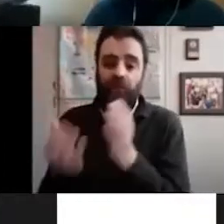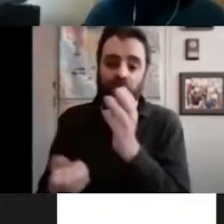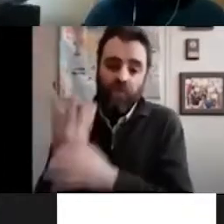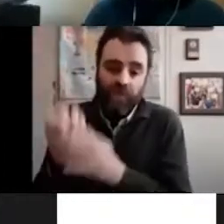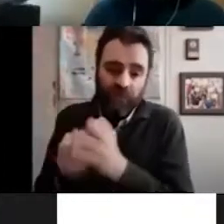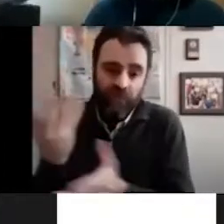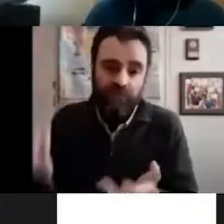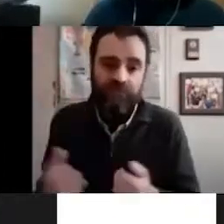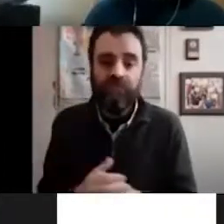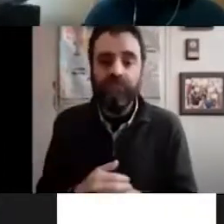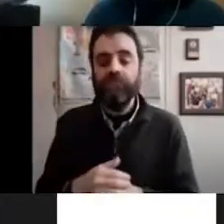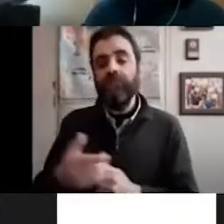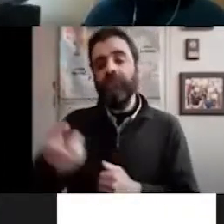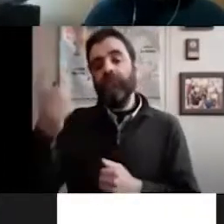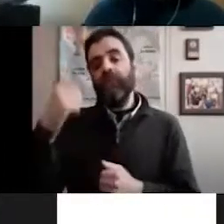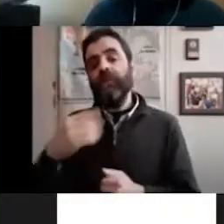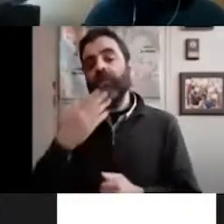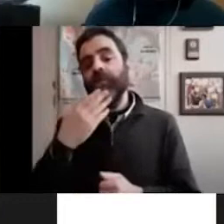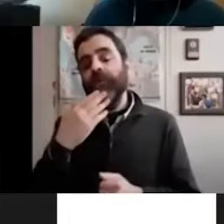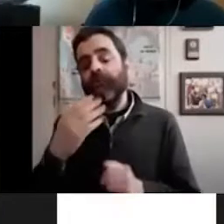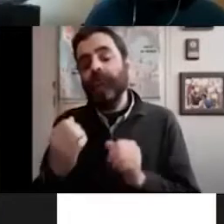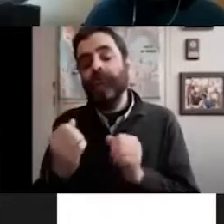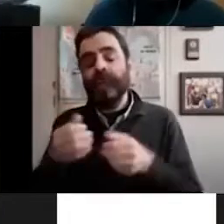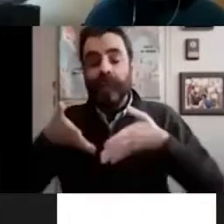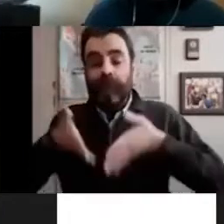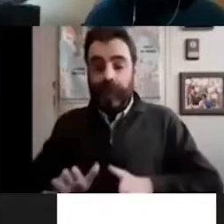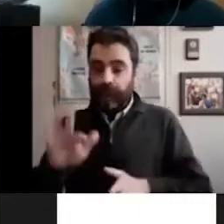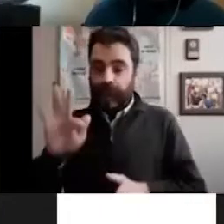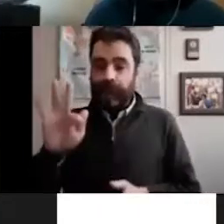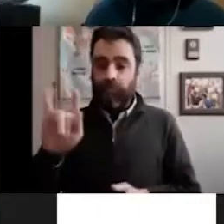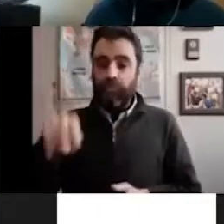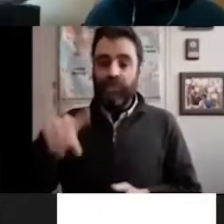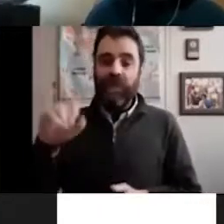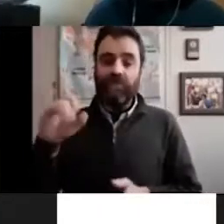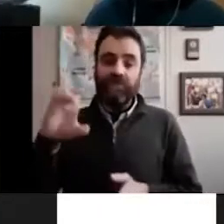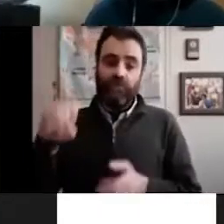con bibliotecas que asisten también, y